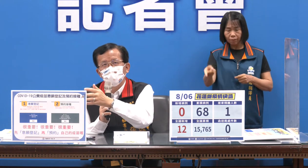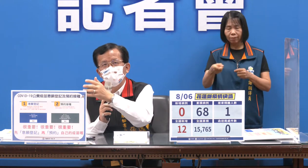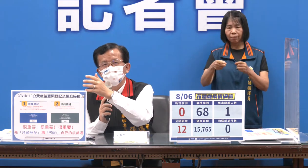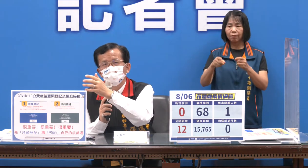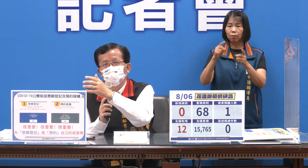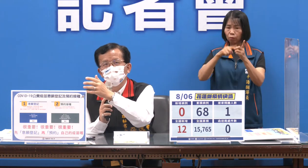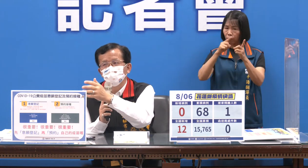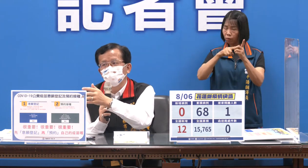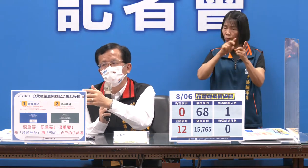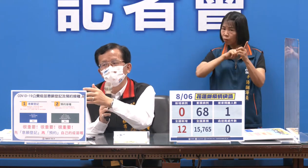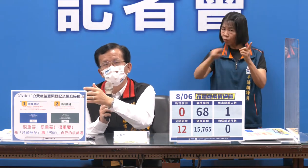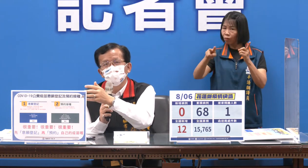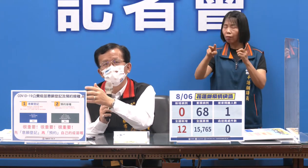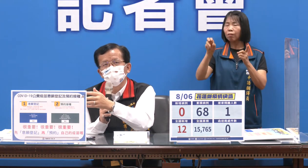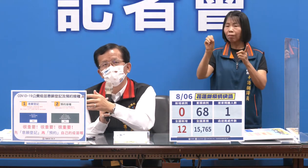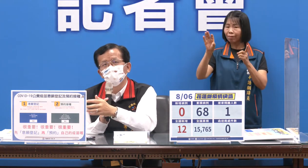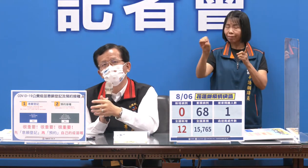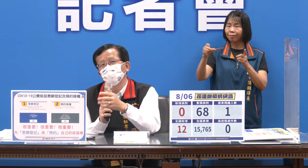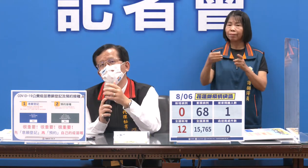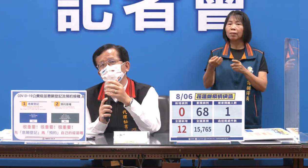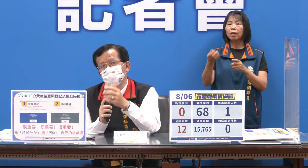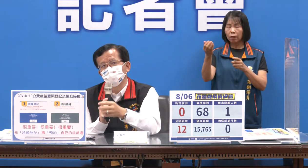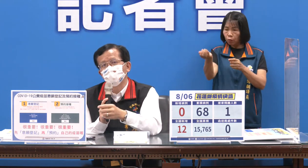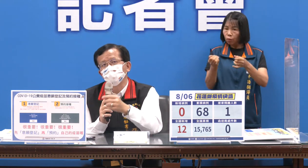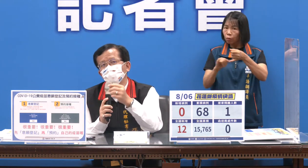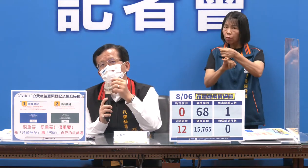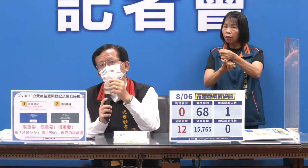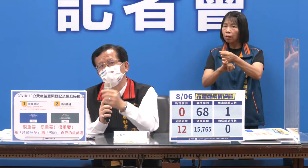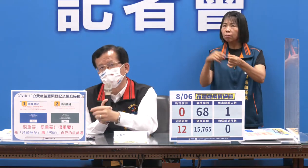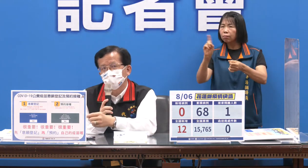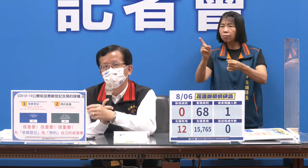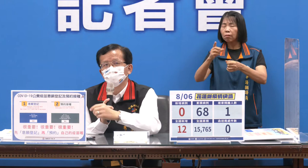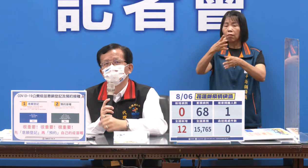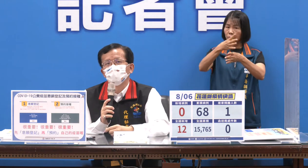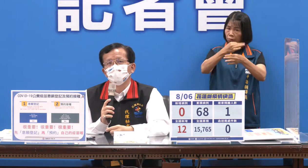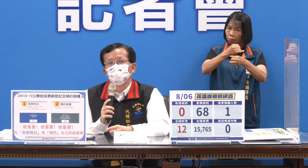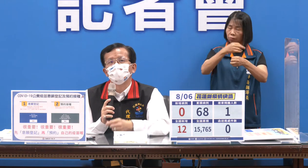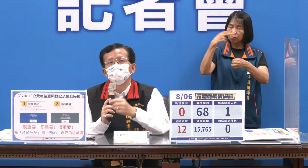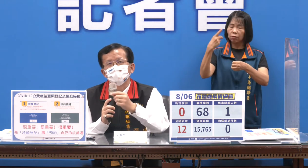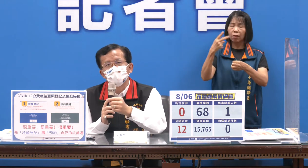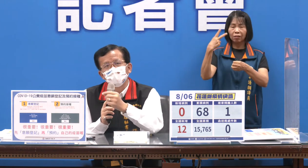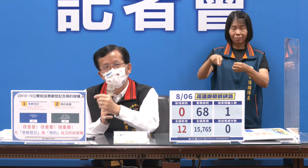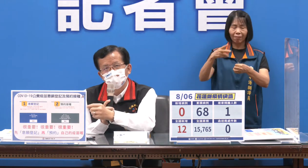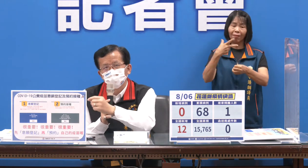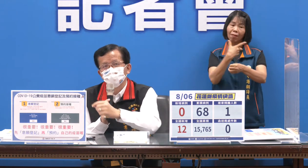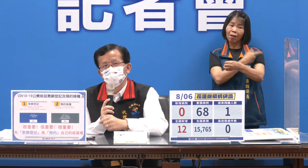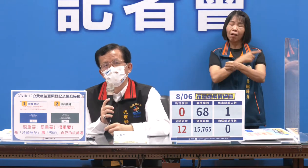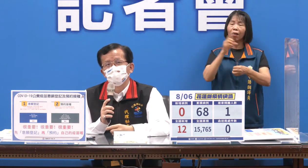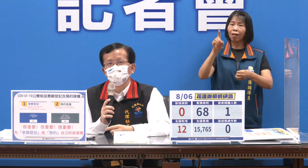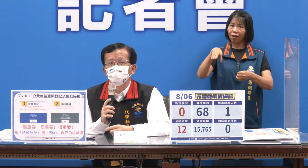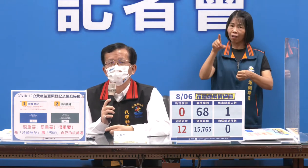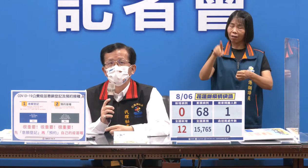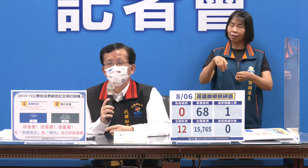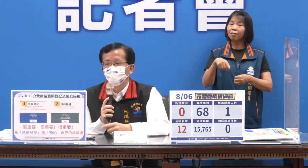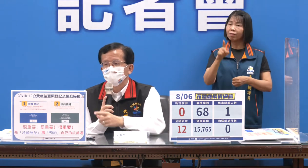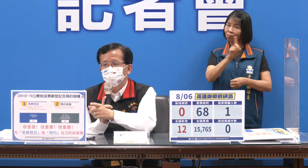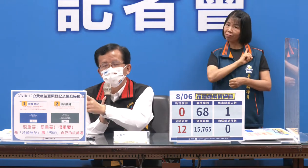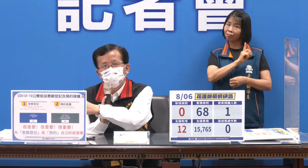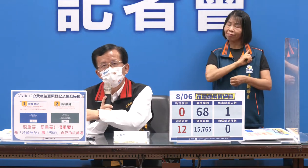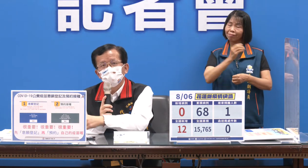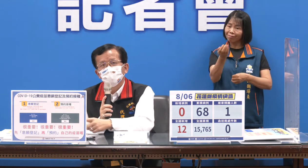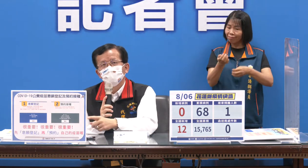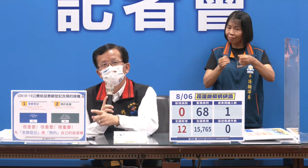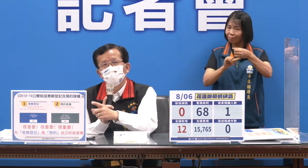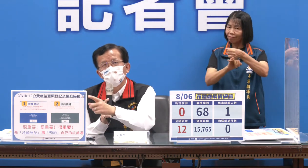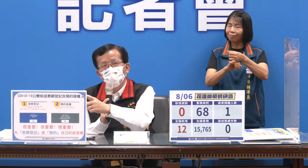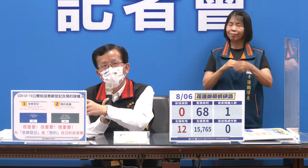你来做预约。预约什么？预约时间，预约地点。 佛像在哪里被接种，这